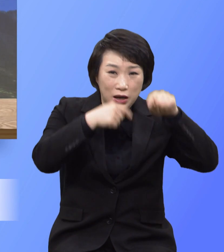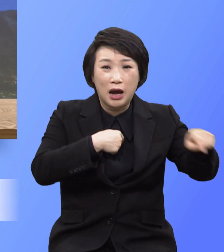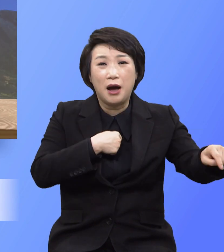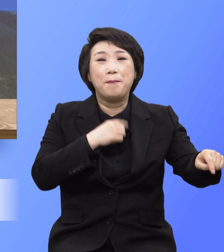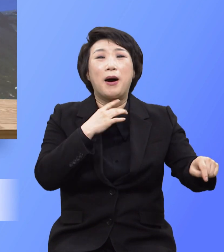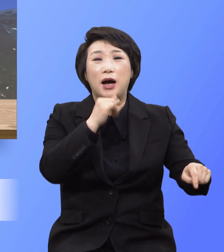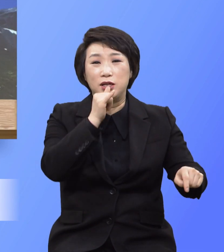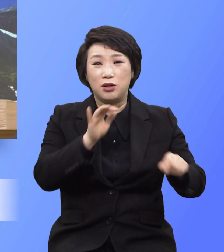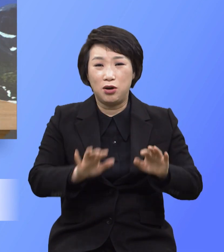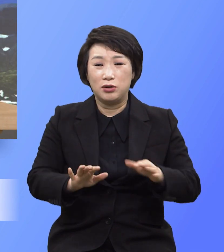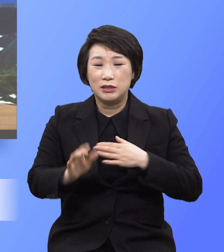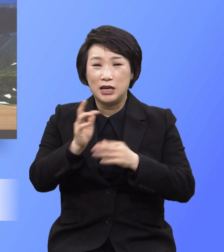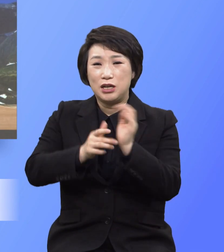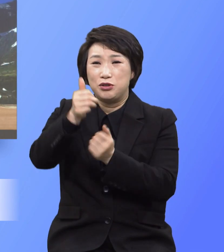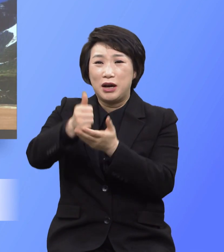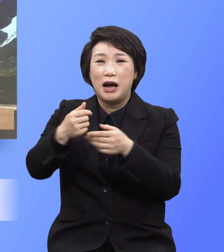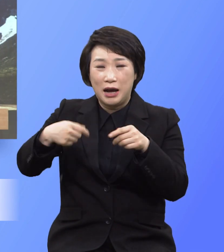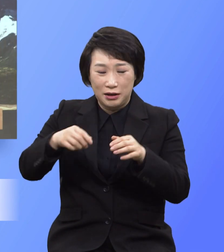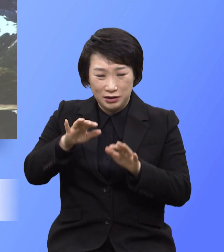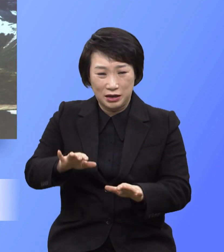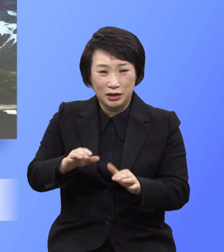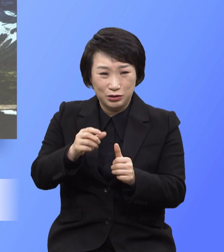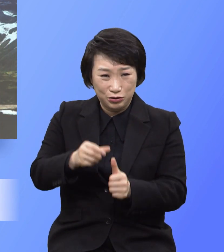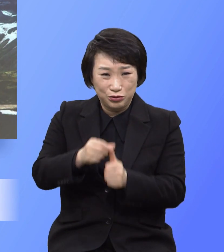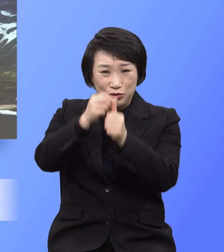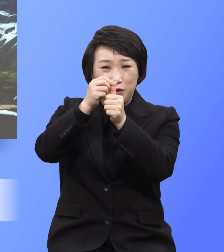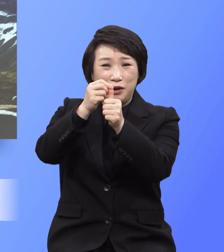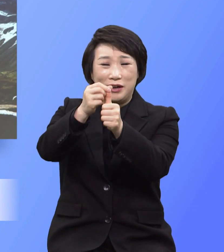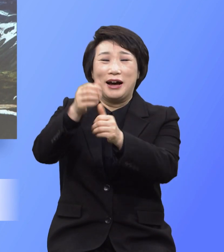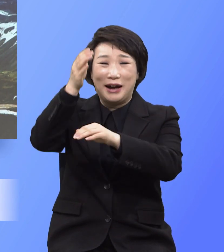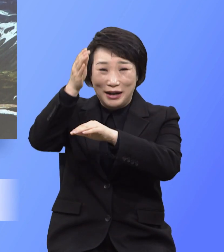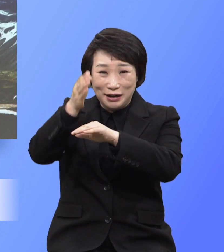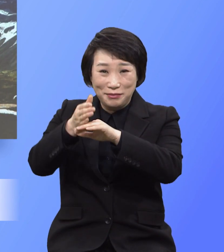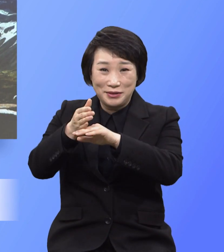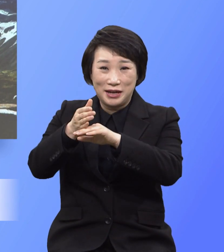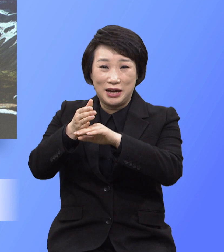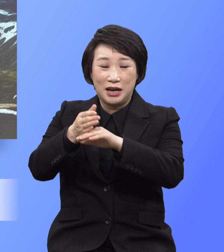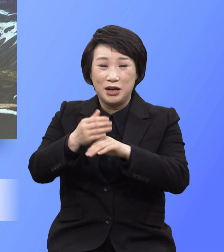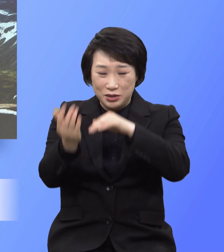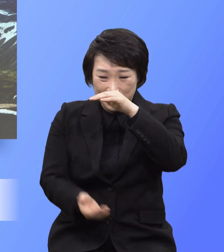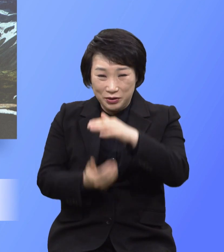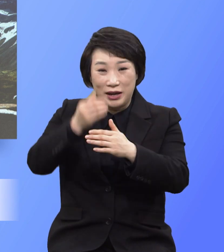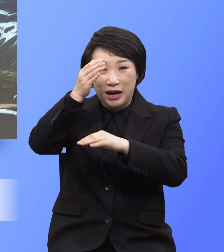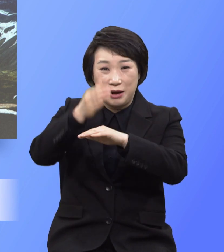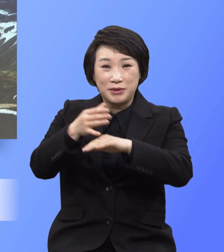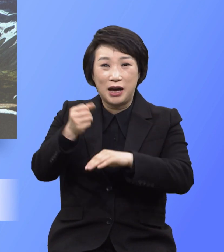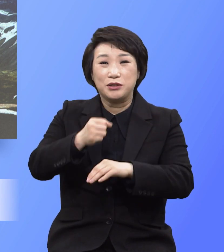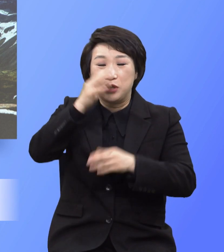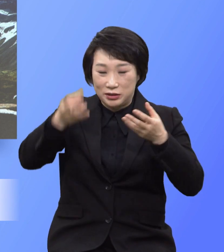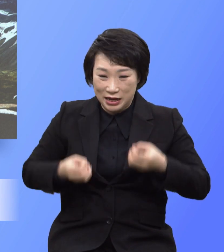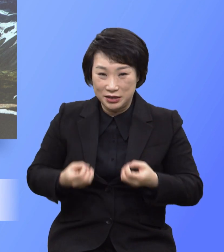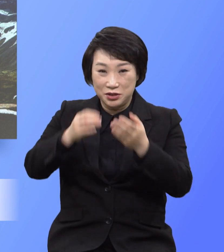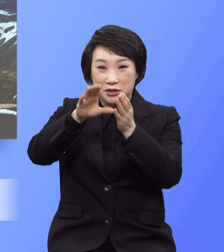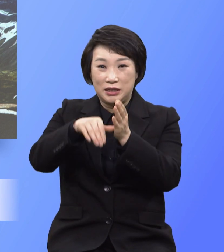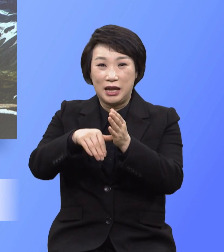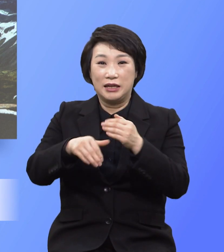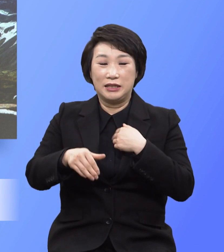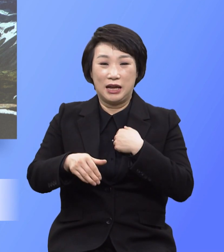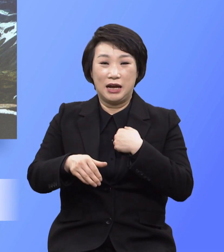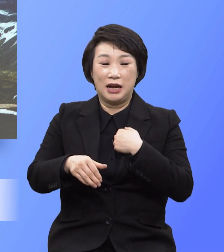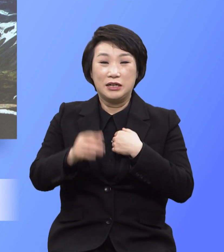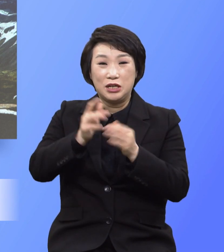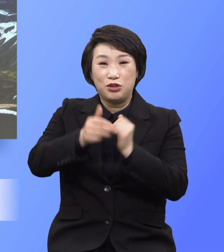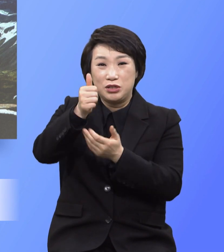지옥뿐입니다. 나를 예수로 살려주심을 감사합니다. 세상의 감사로 성탄절에